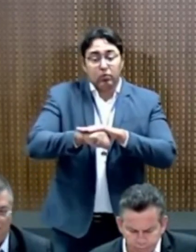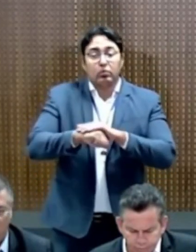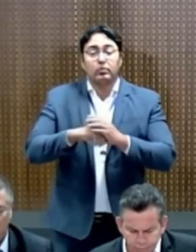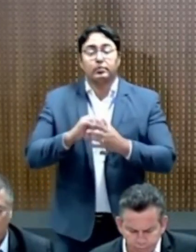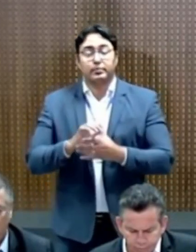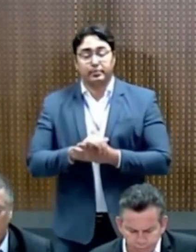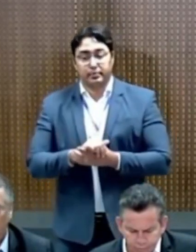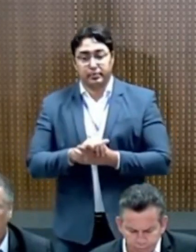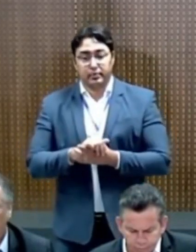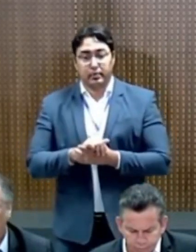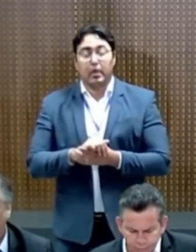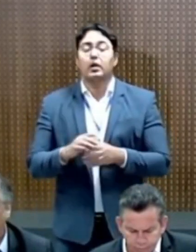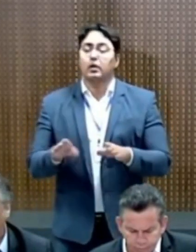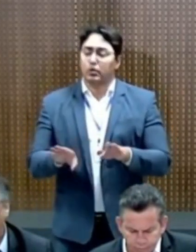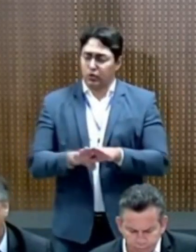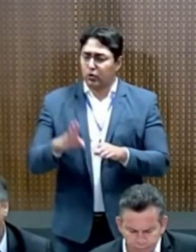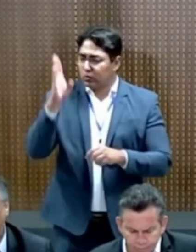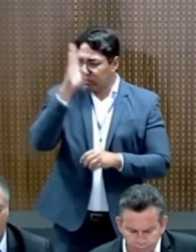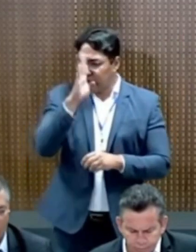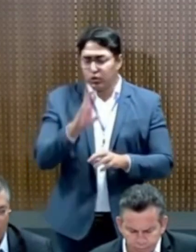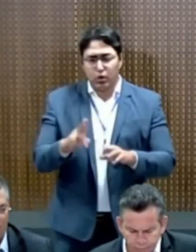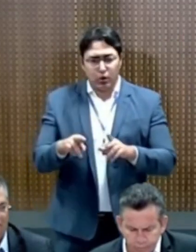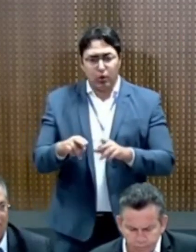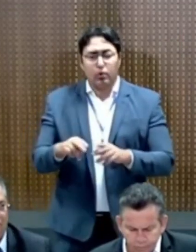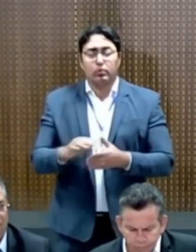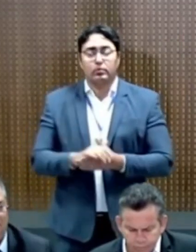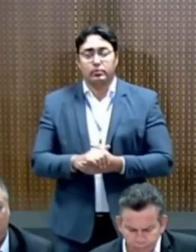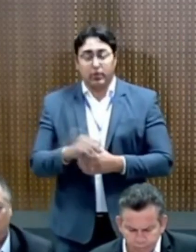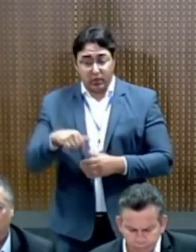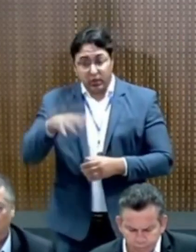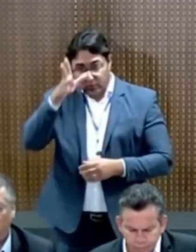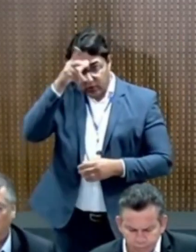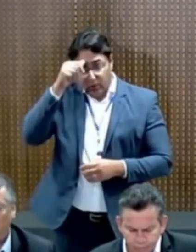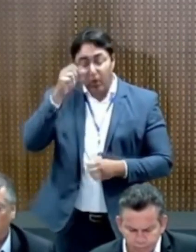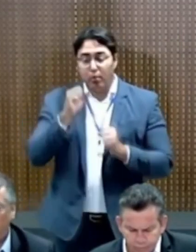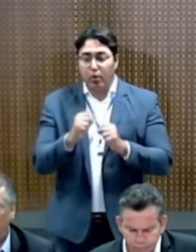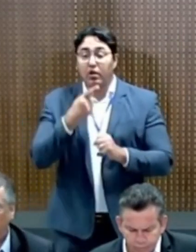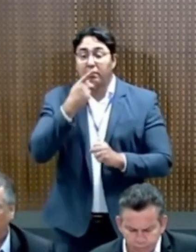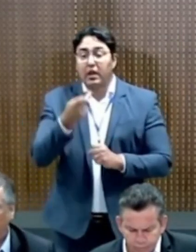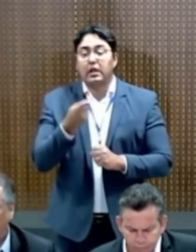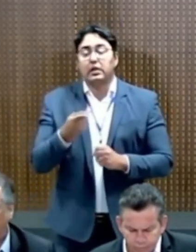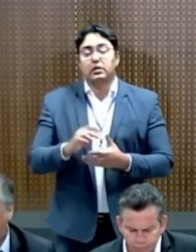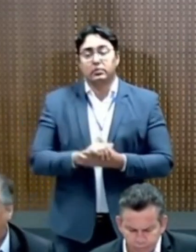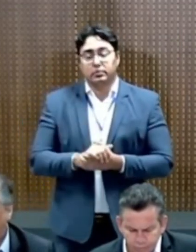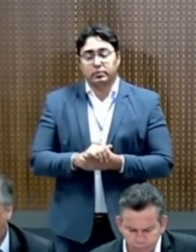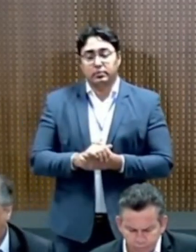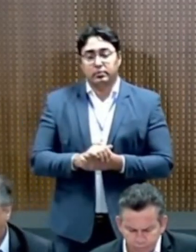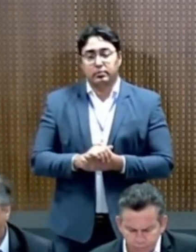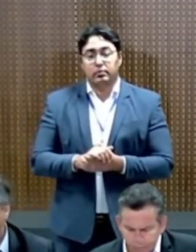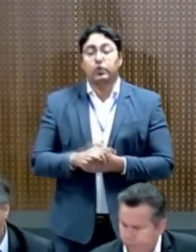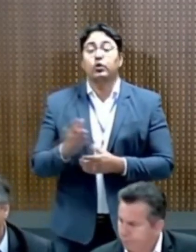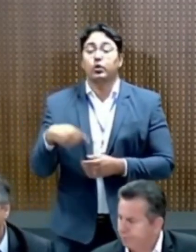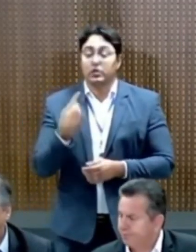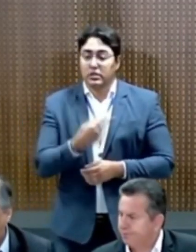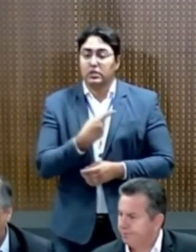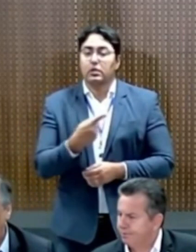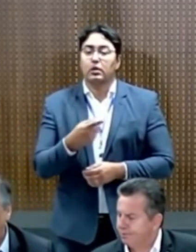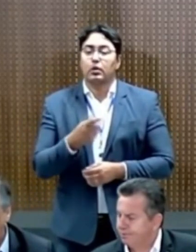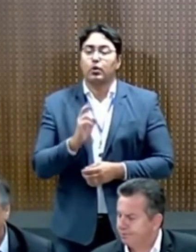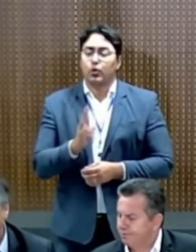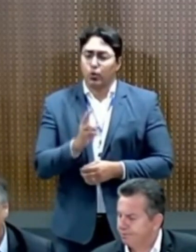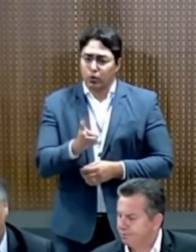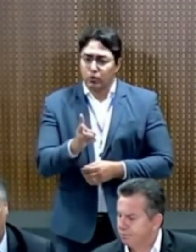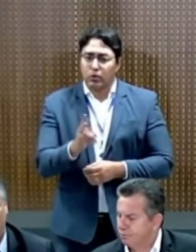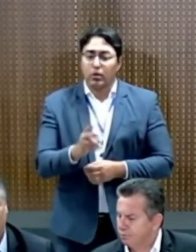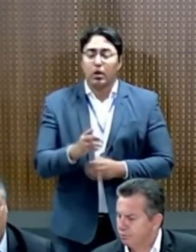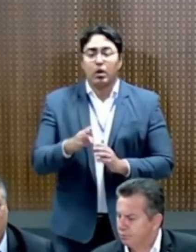intencionais mesmo no Brasil de Mato Grosso claro que o governador pode falar com mais propriedade nós caminhamos para termos uma